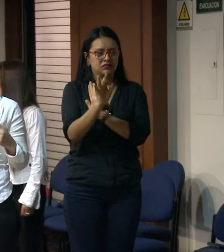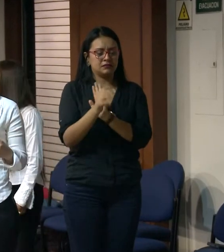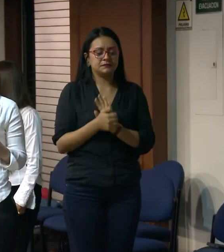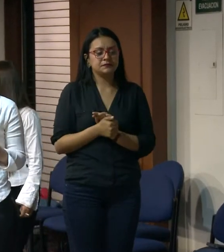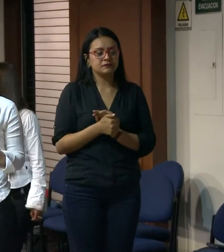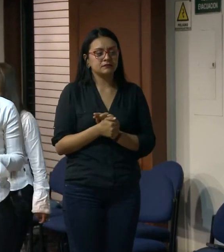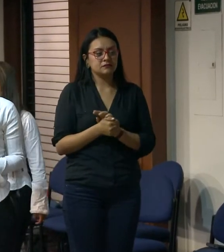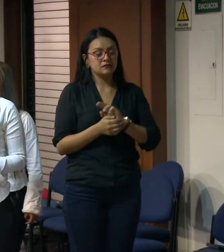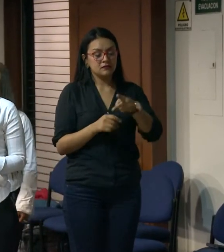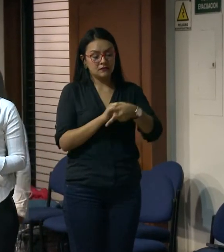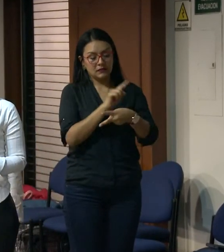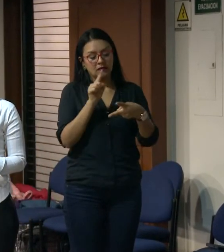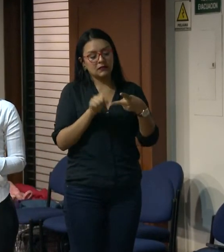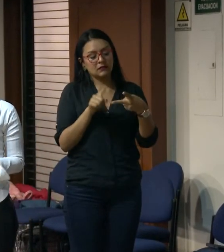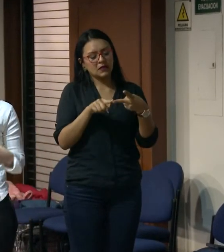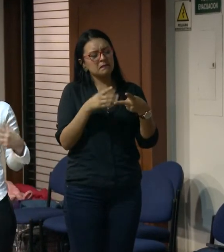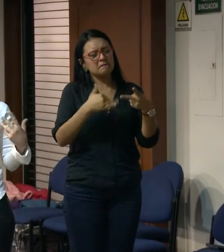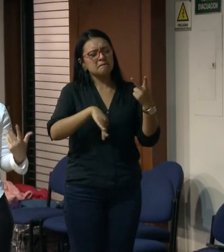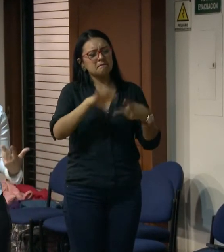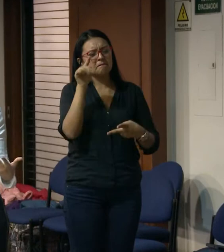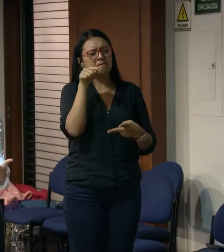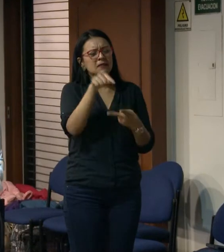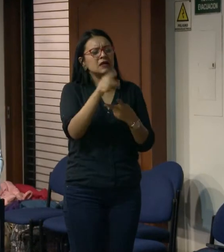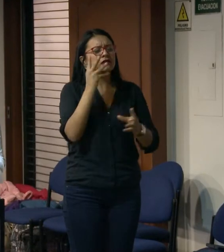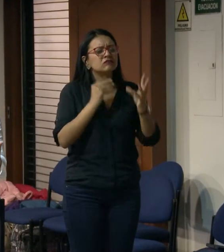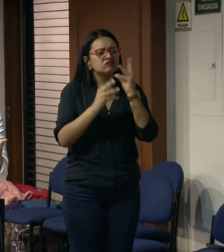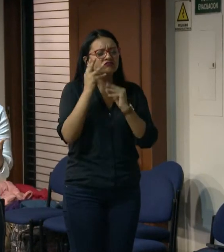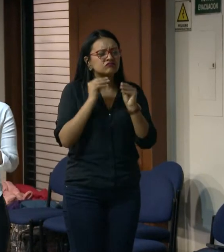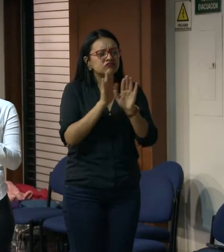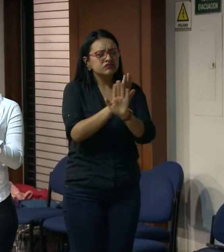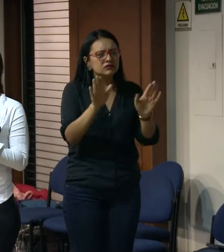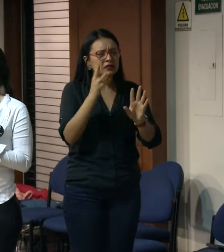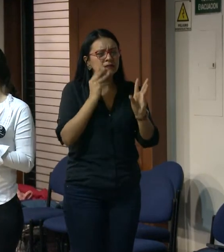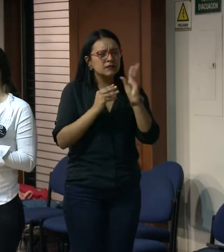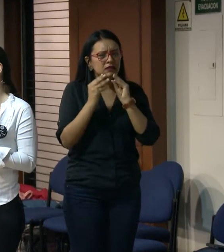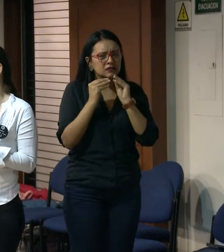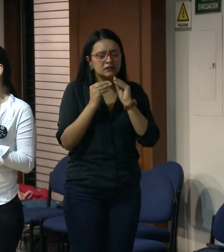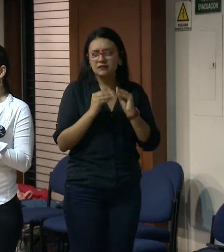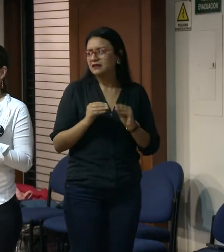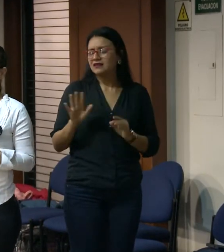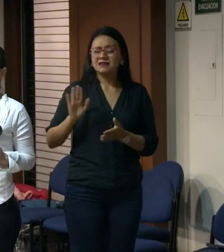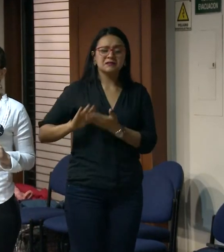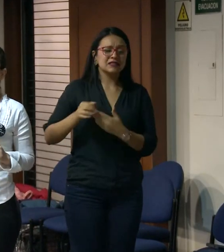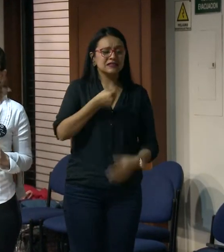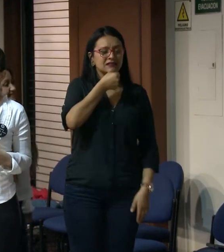También la segunda estaba relacionada más con las experiencias